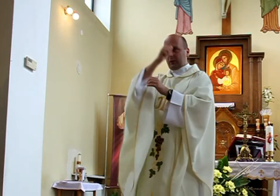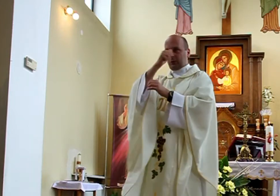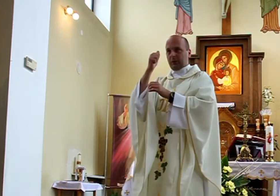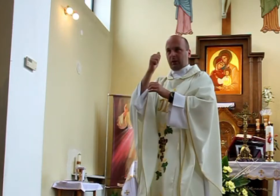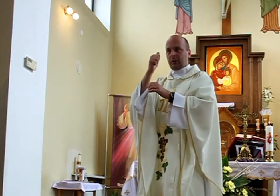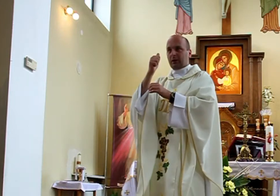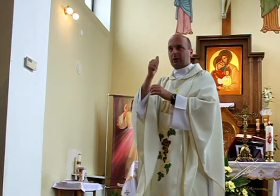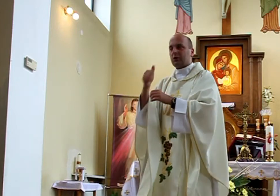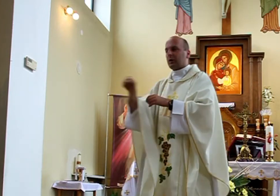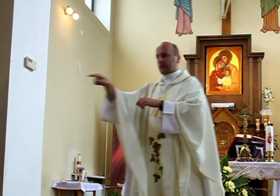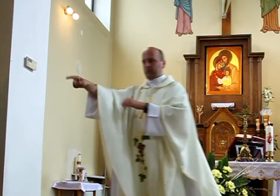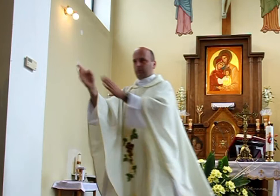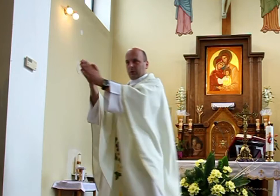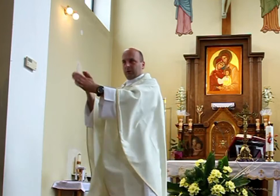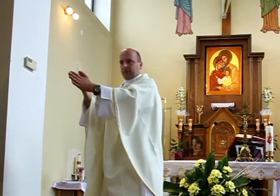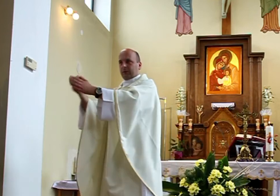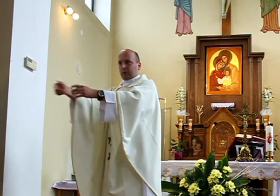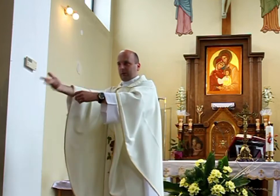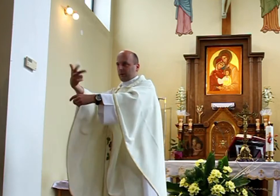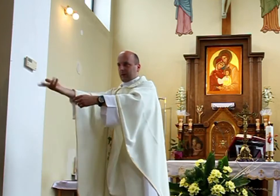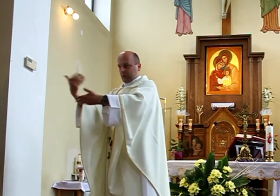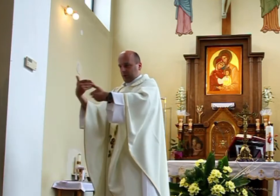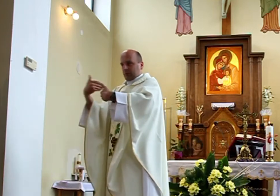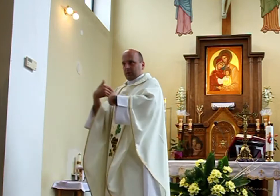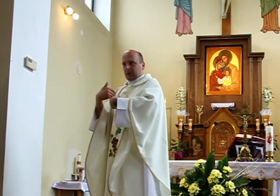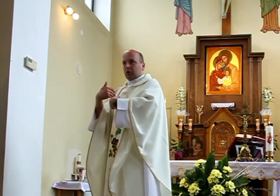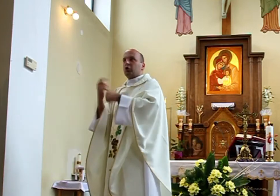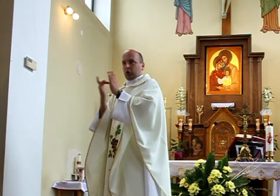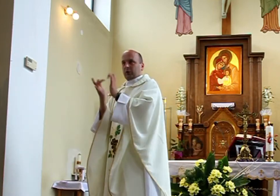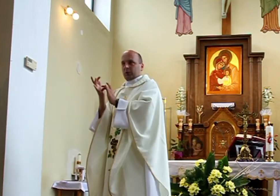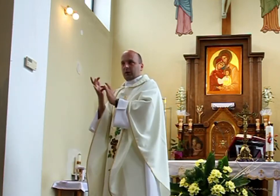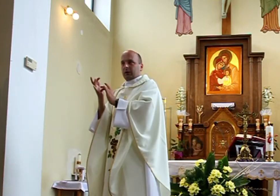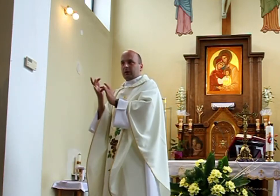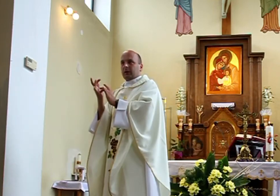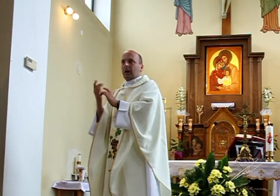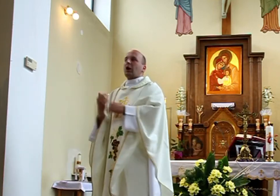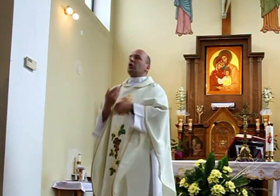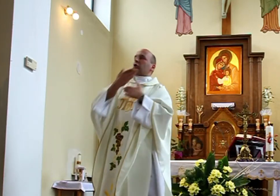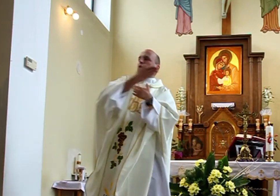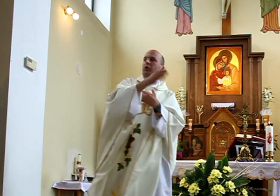Chrystusa. Czyli modlitwy, które my zanosimy do Jezusa, do